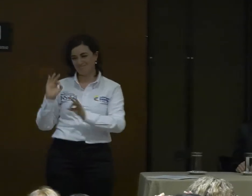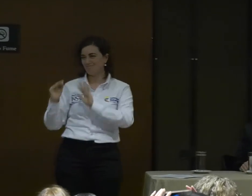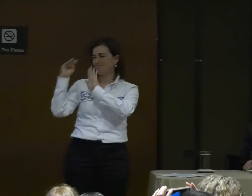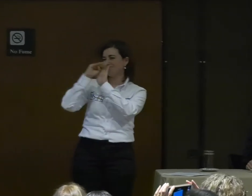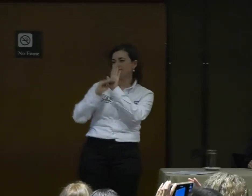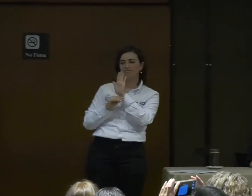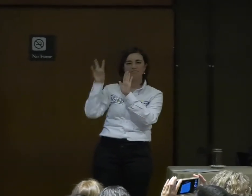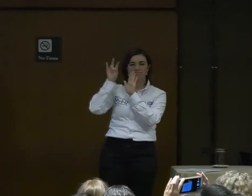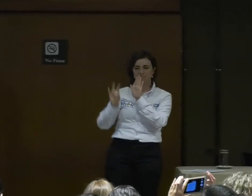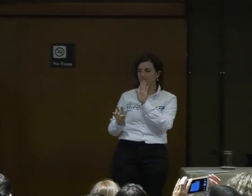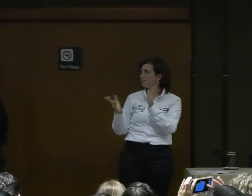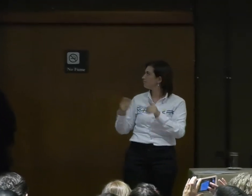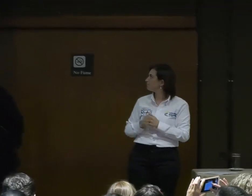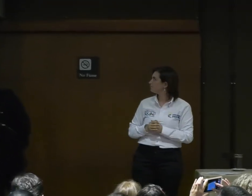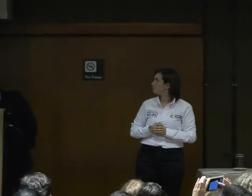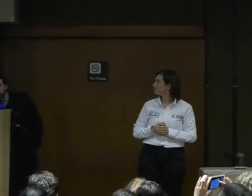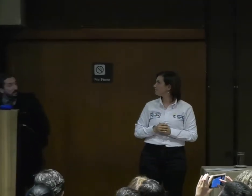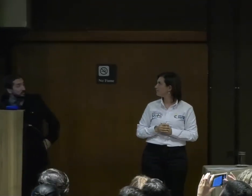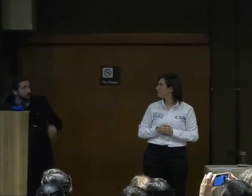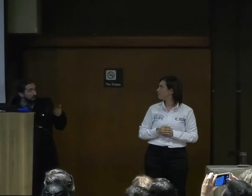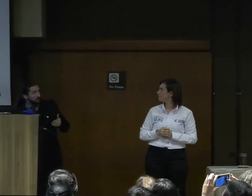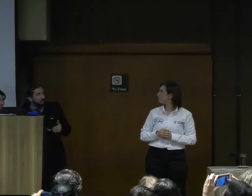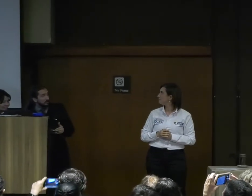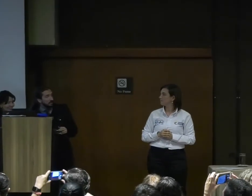siguiente. Primero, ¿seguimos? Sí.